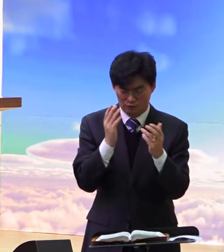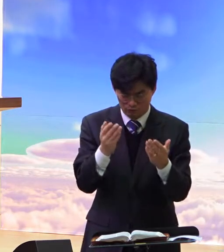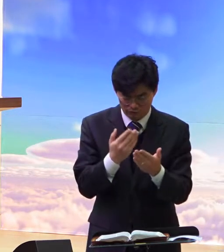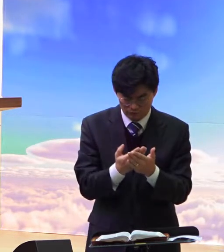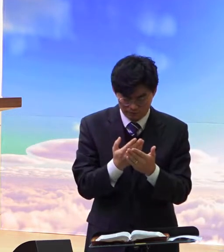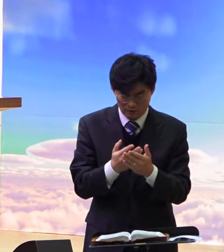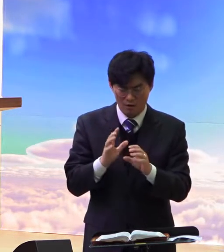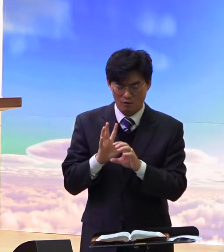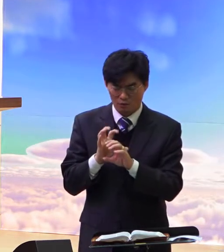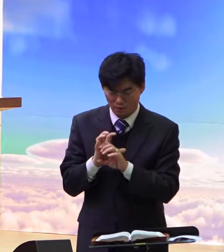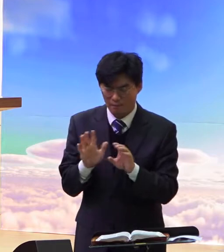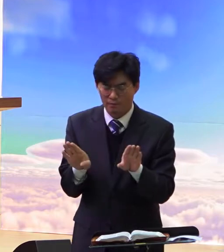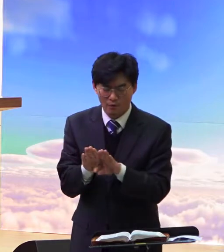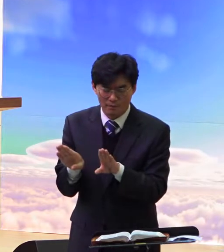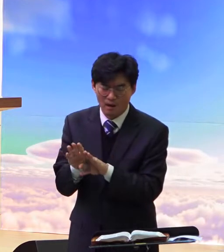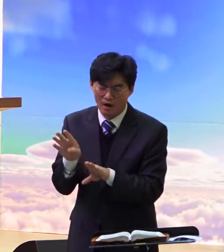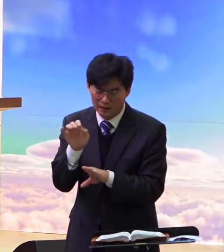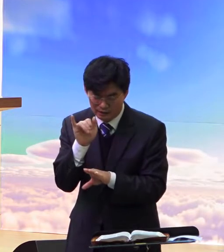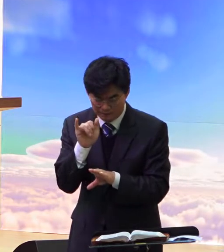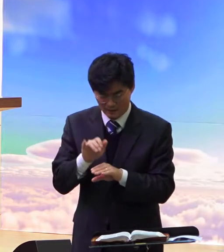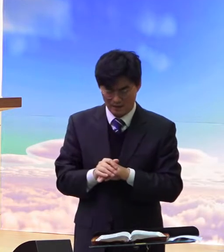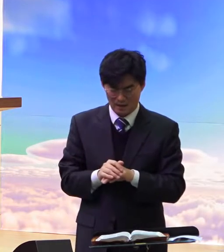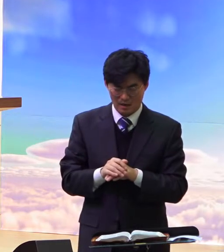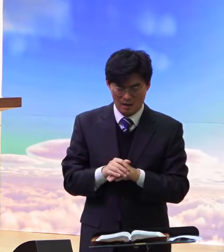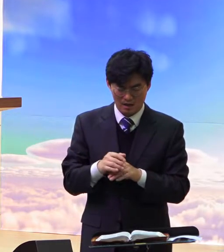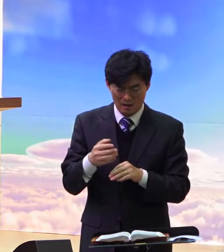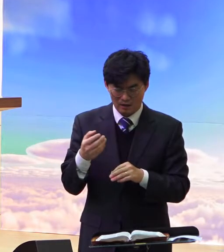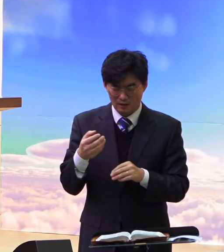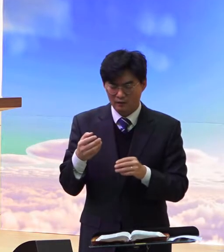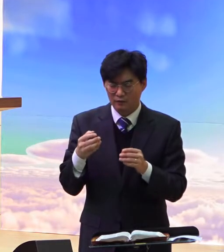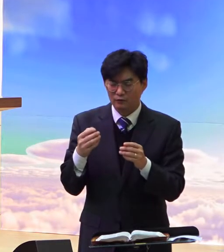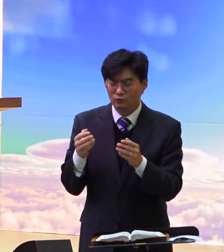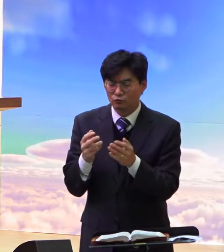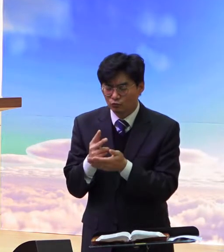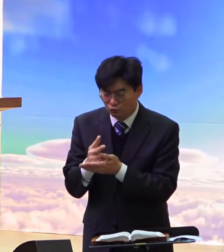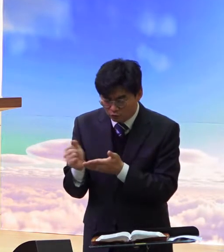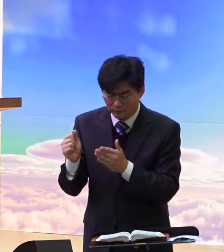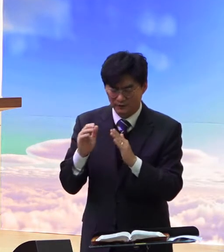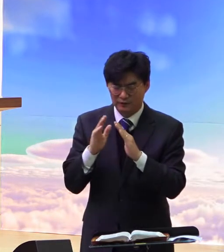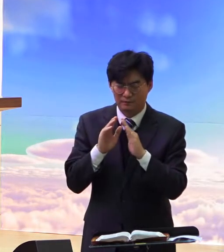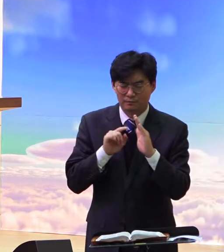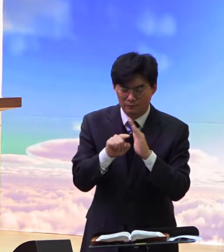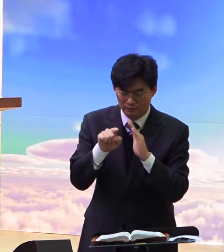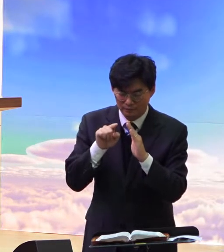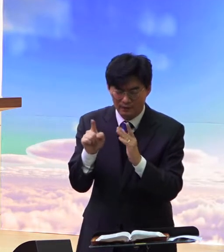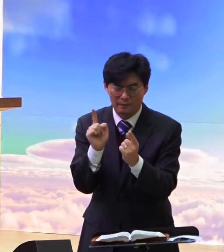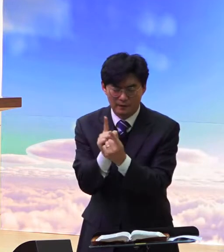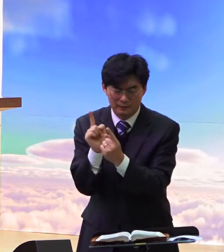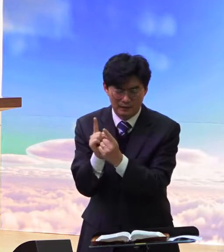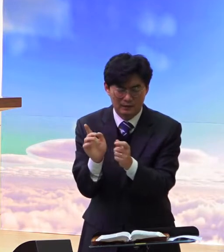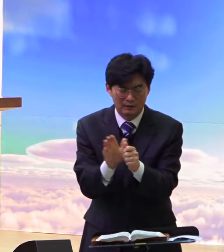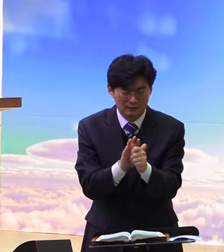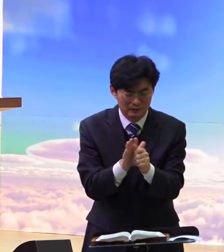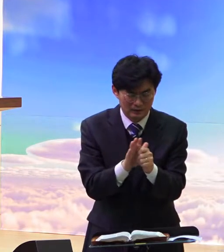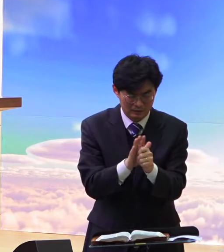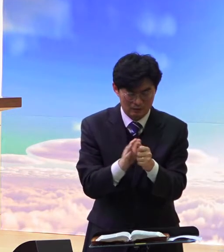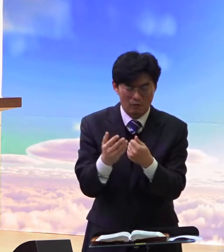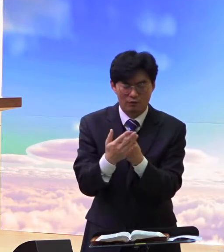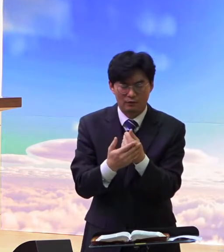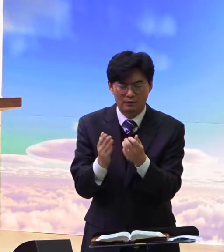많습니다. 주님께서 친히 위로하여 주시옵시고 같은 은혜와 사랑으로 인도하여 주시기